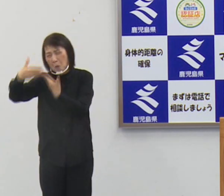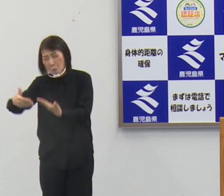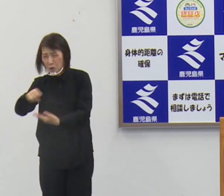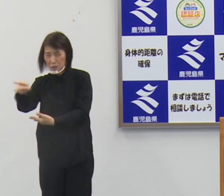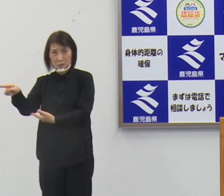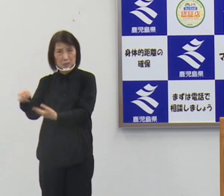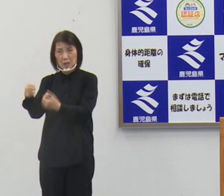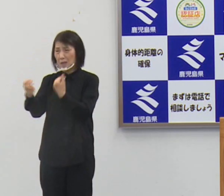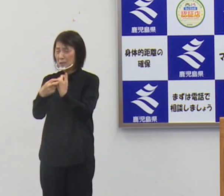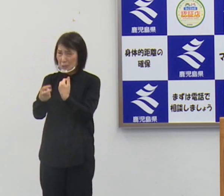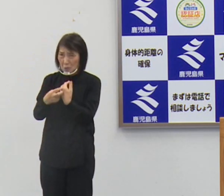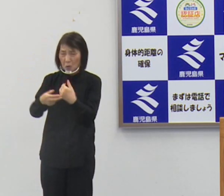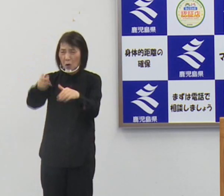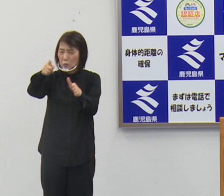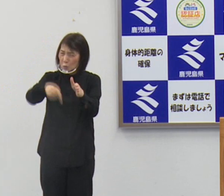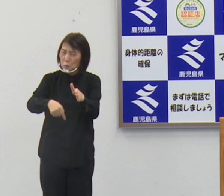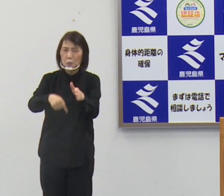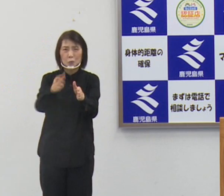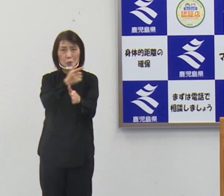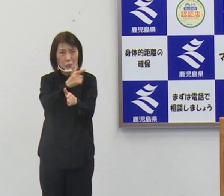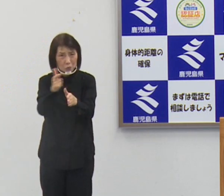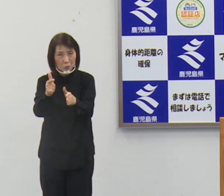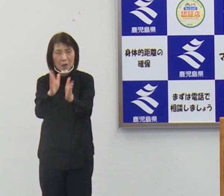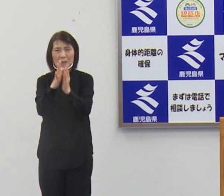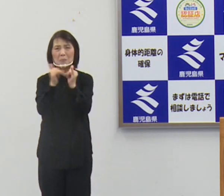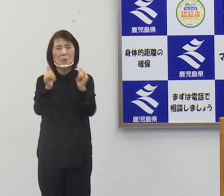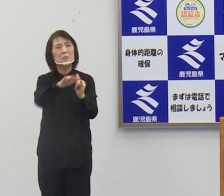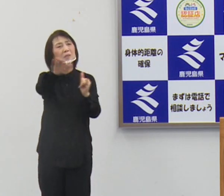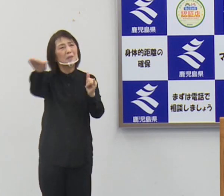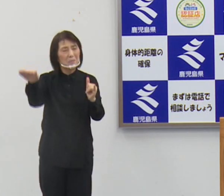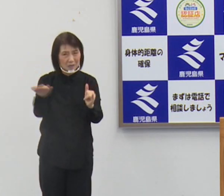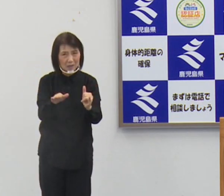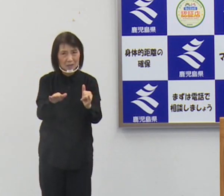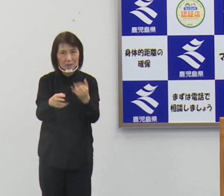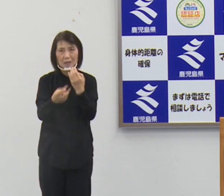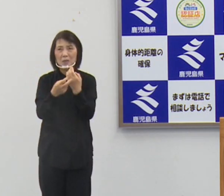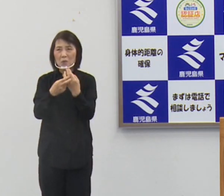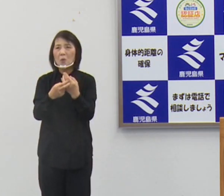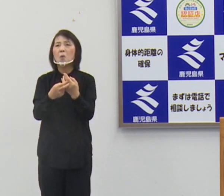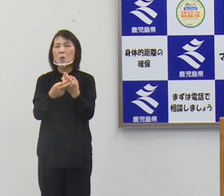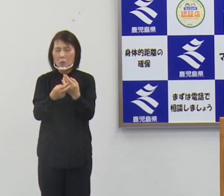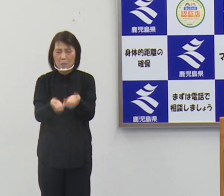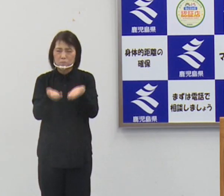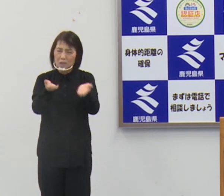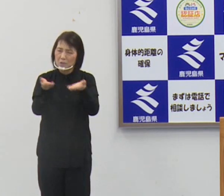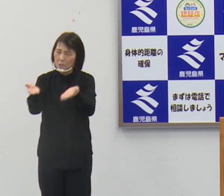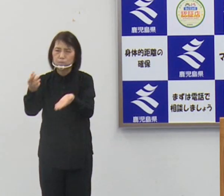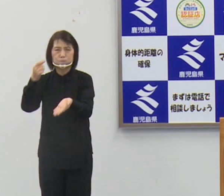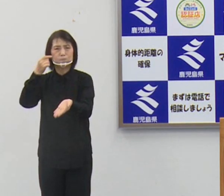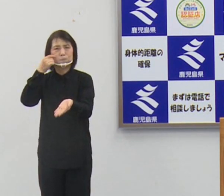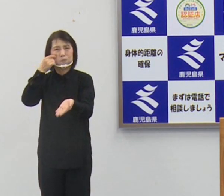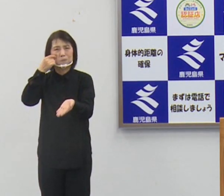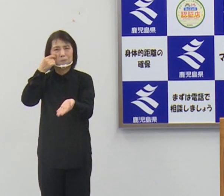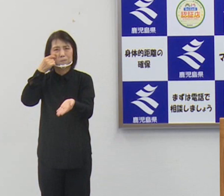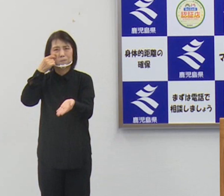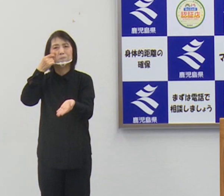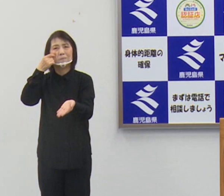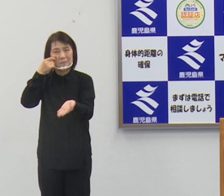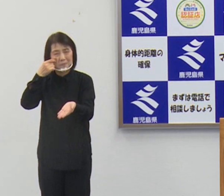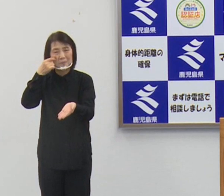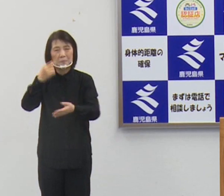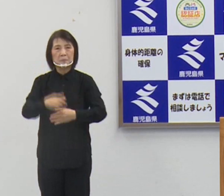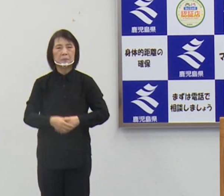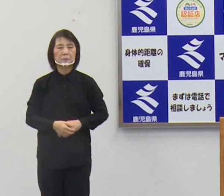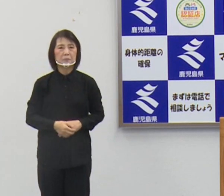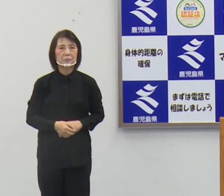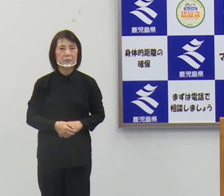病気の治療や手術を含め県民の皆さんへの医療サービスを十分提供することができなくなる可能性も